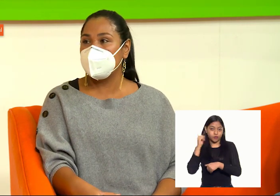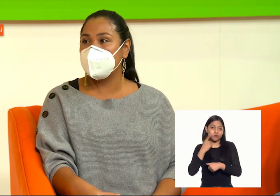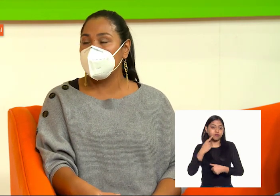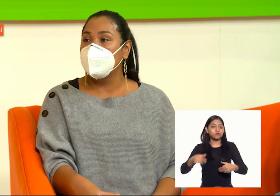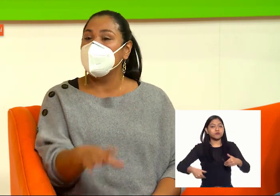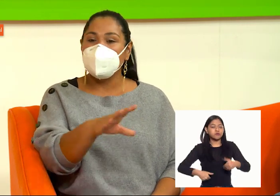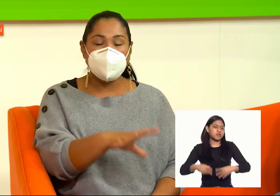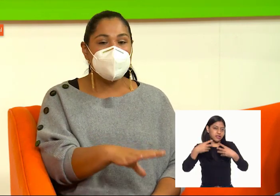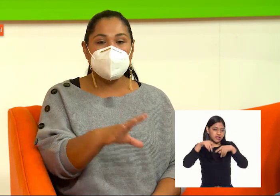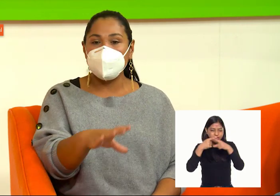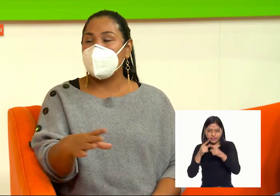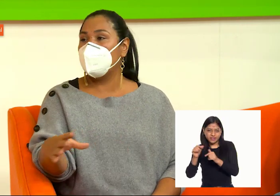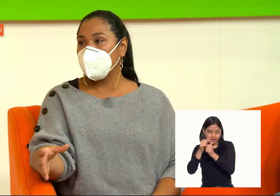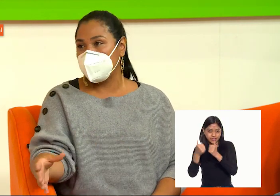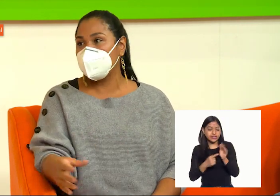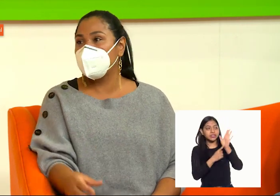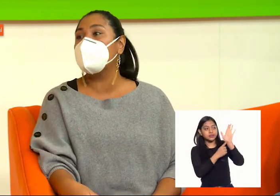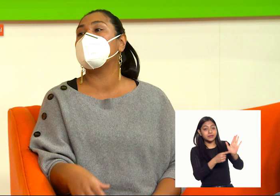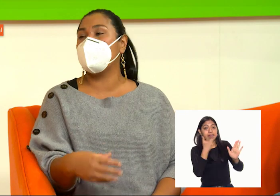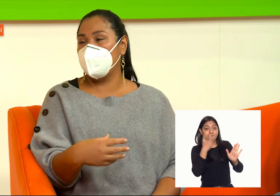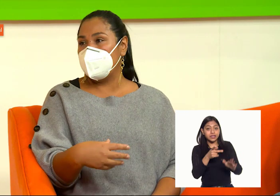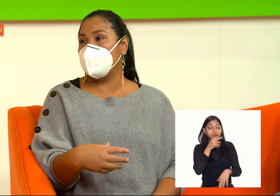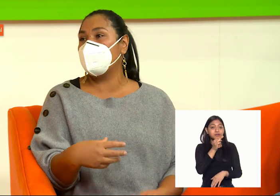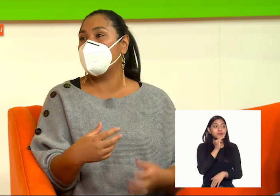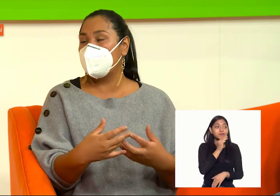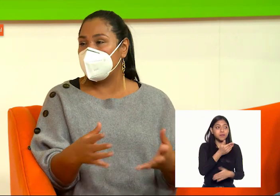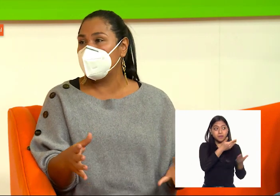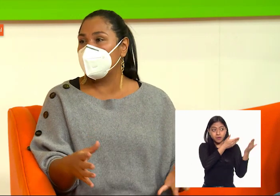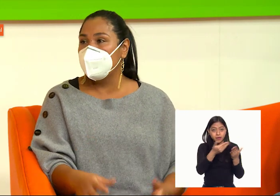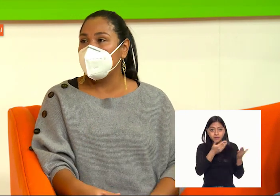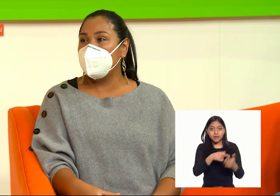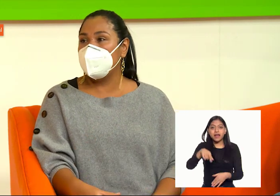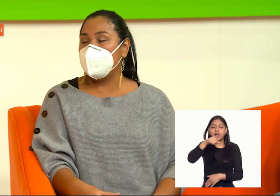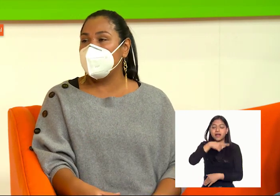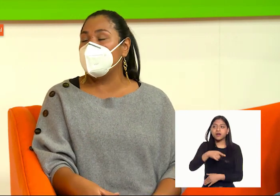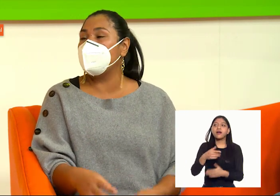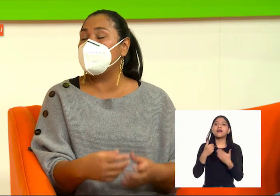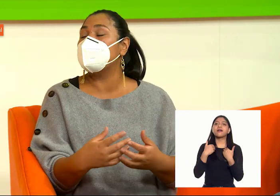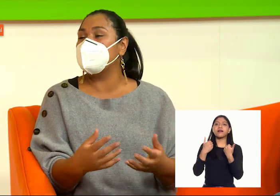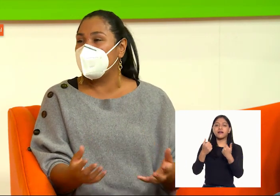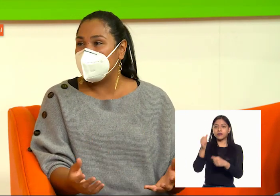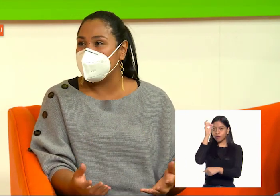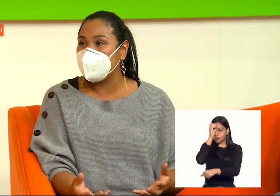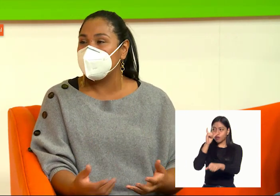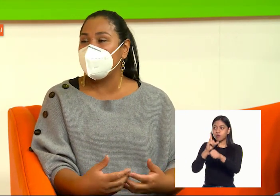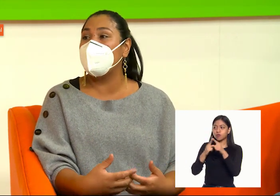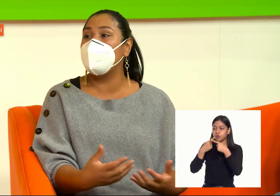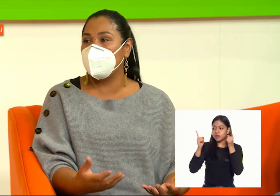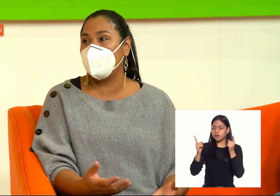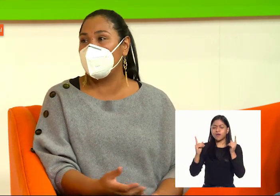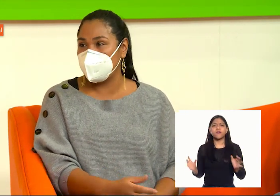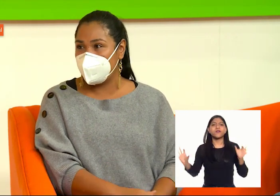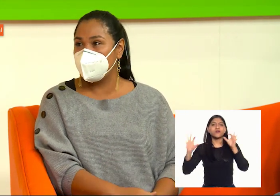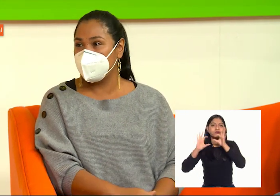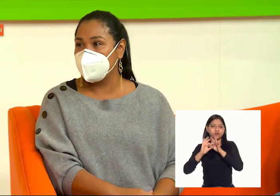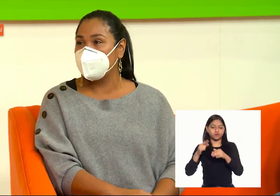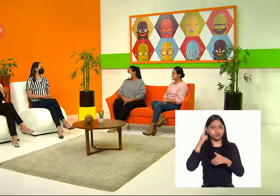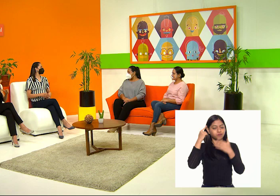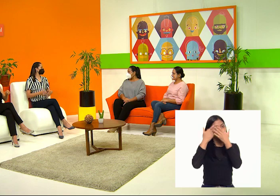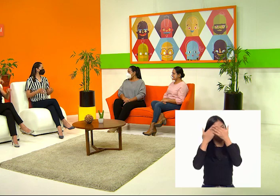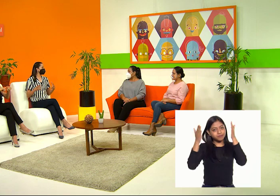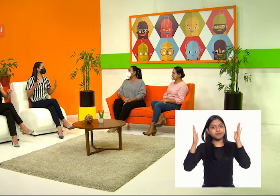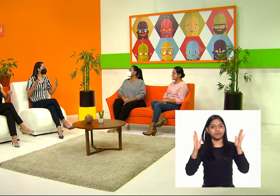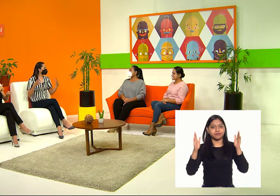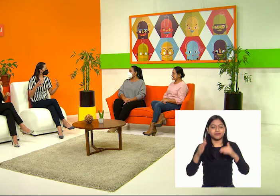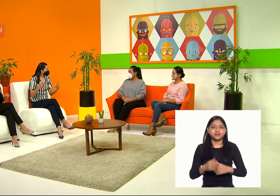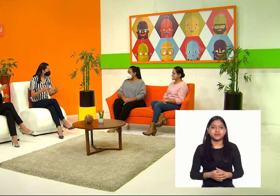Entonces todo eso va aportando a que vayan como abriendo y sensibilizándose a la cultura sorda. Y al